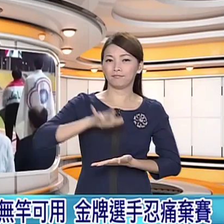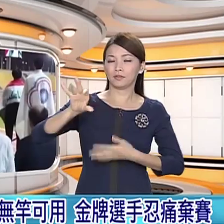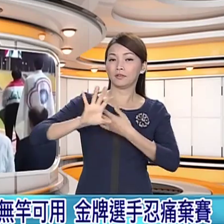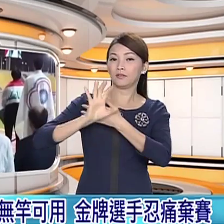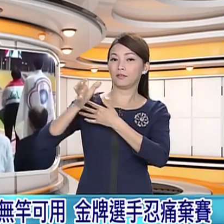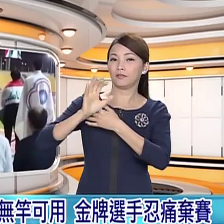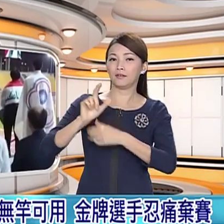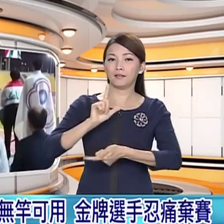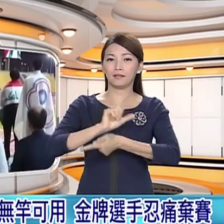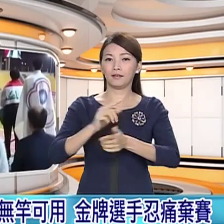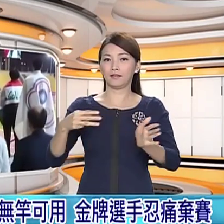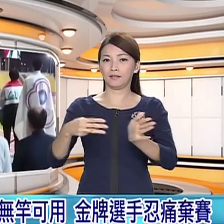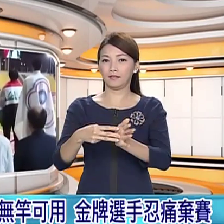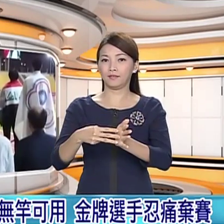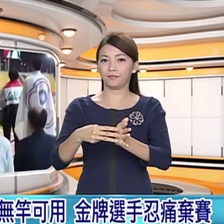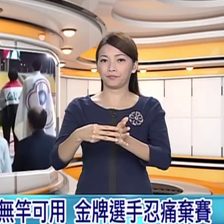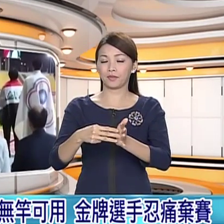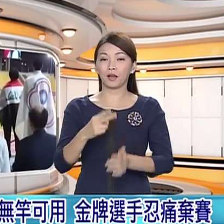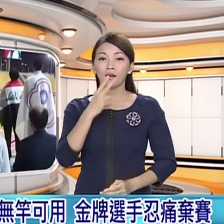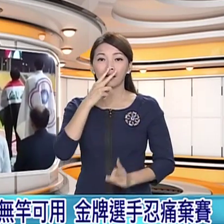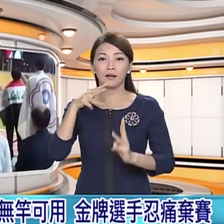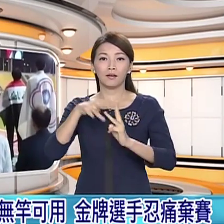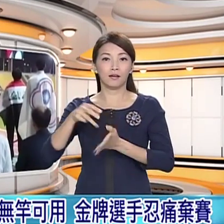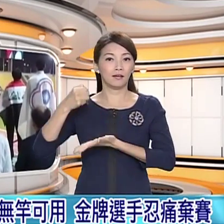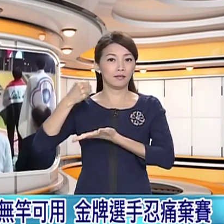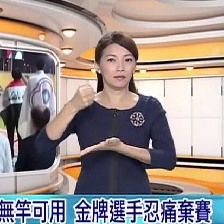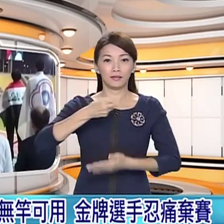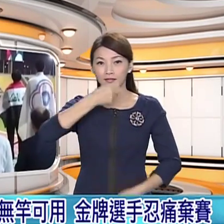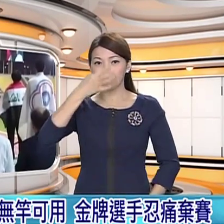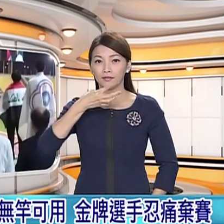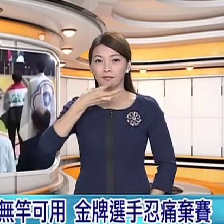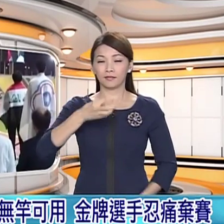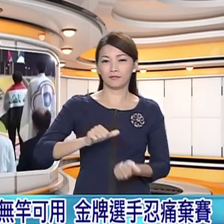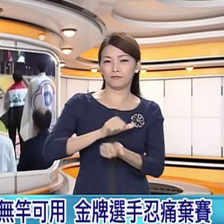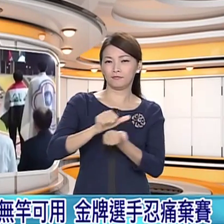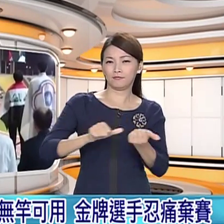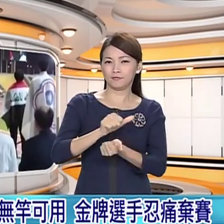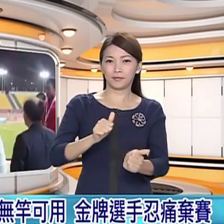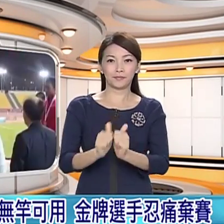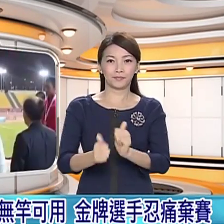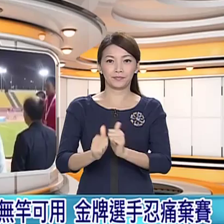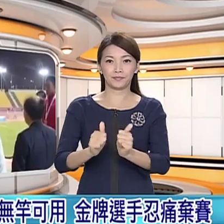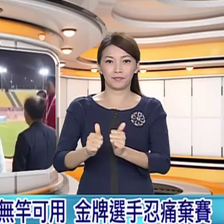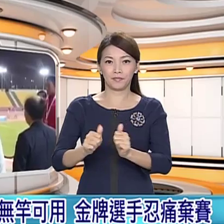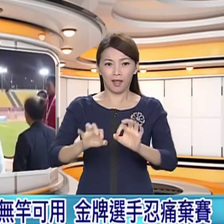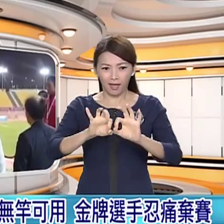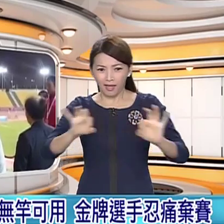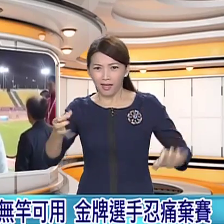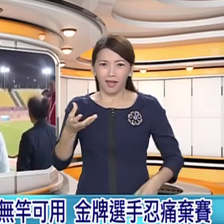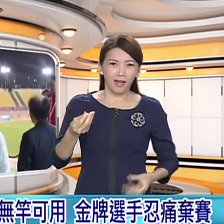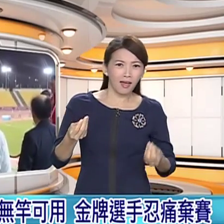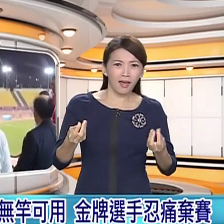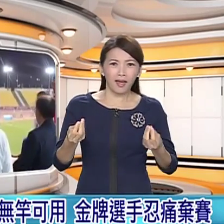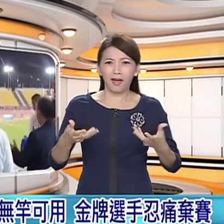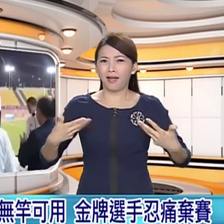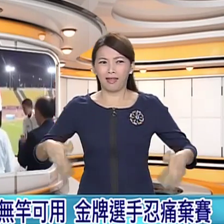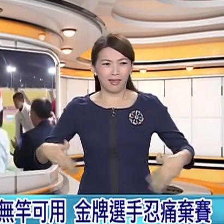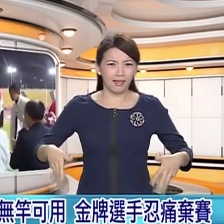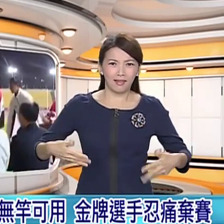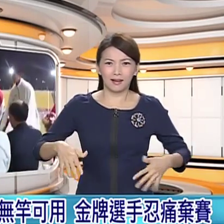卡达杯亚洲青少年田径锦标赛时，当时他无杆可用，幸好临